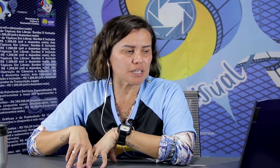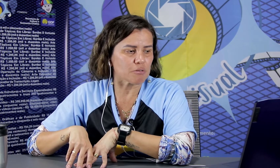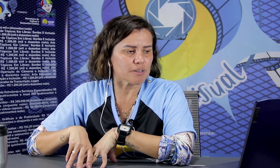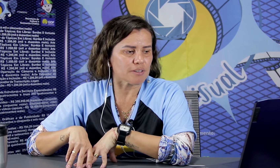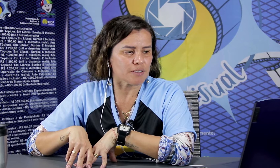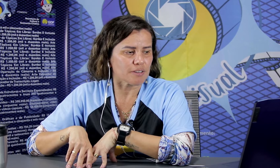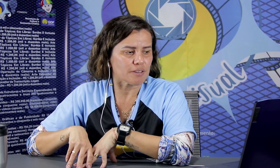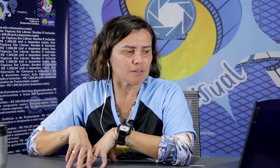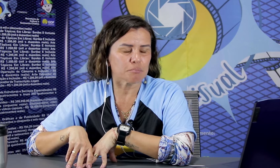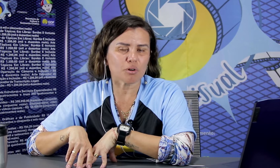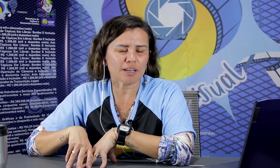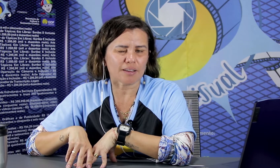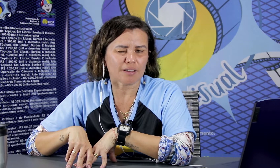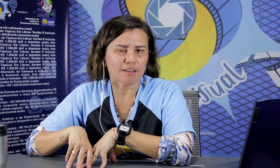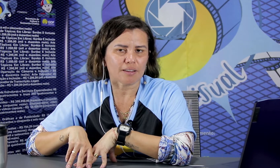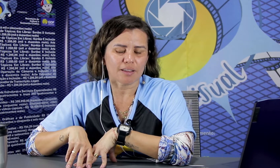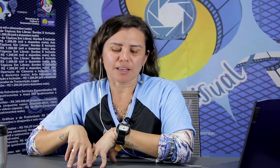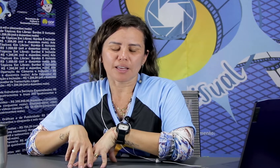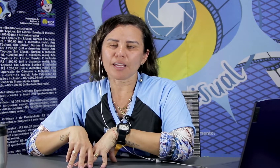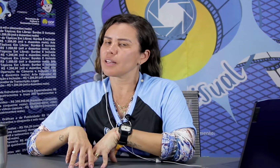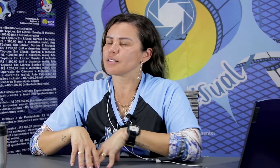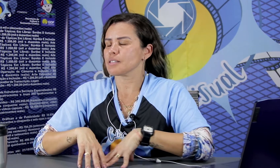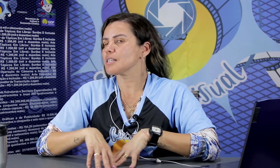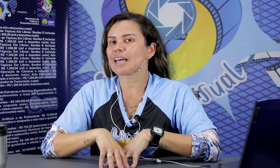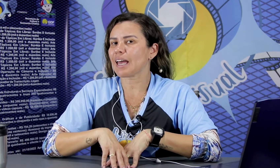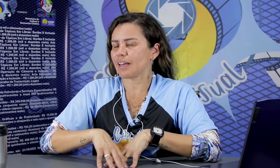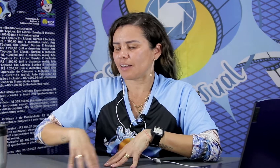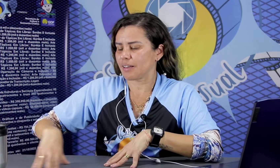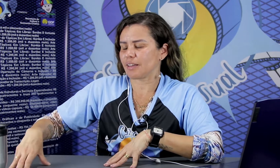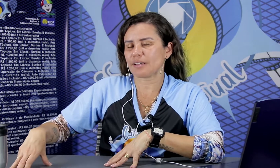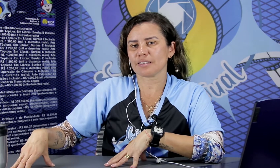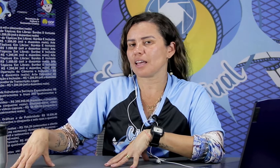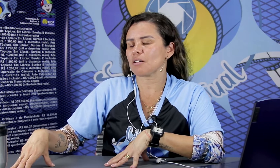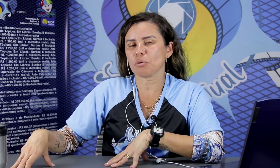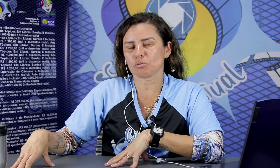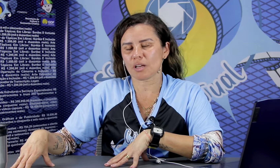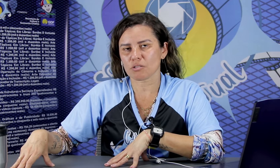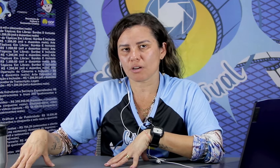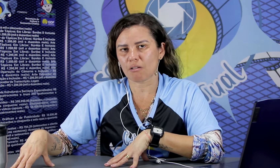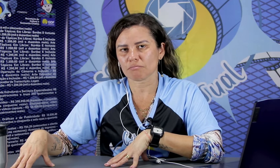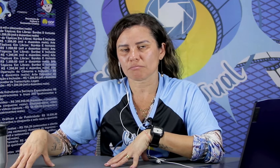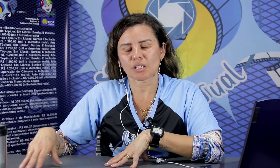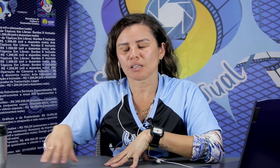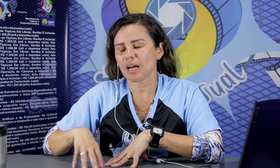bilíngue. Por quê? Ele sequer tem o português oral, a